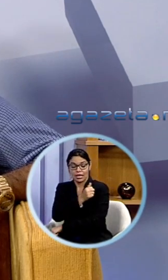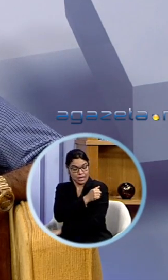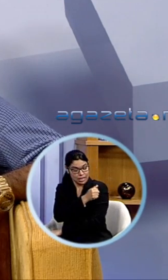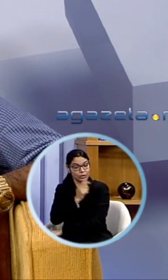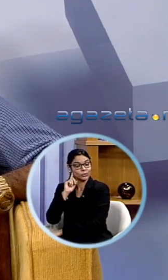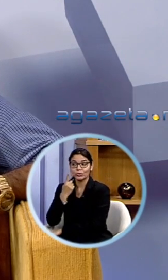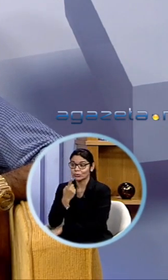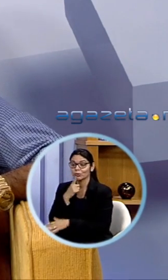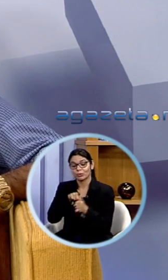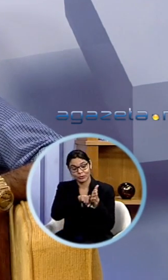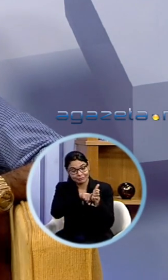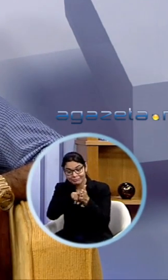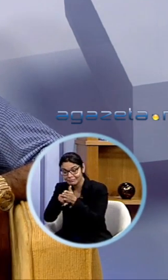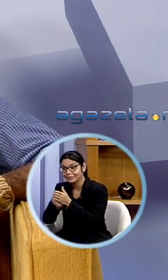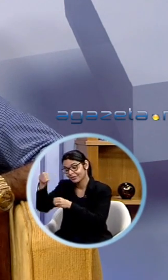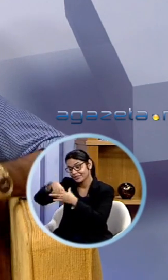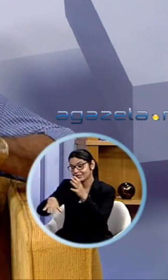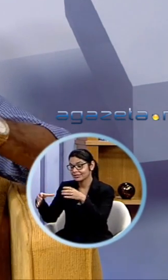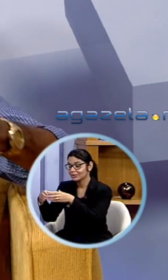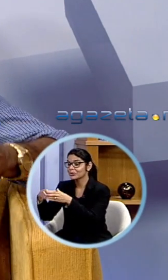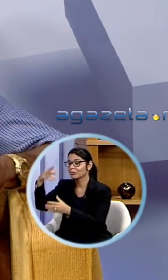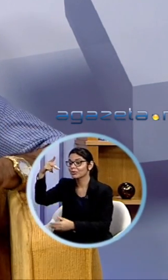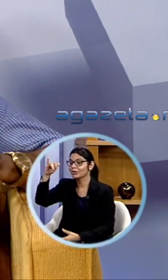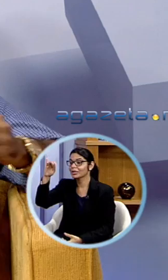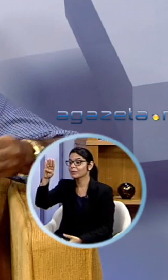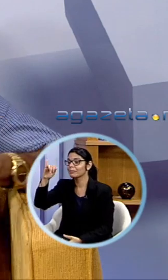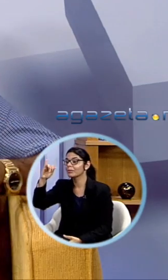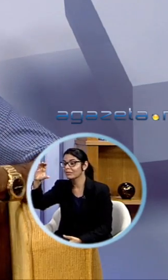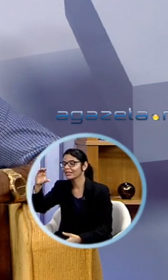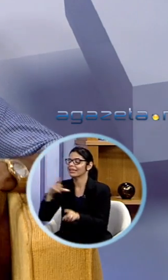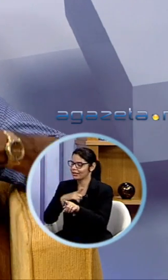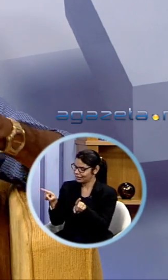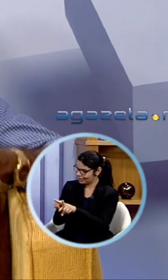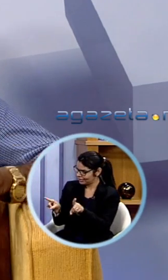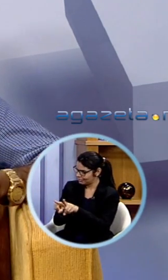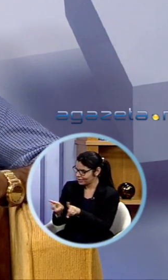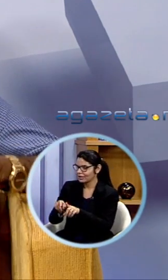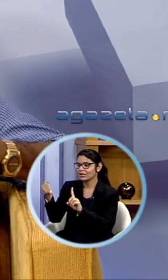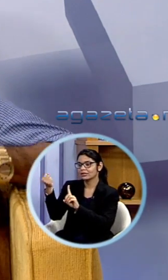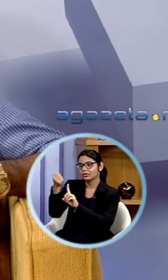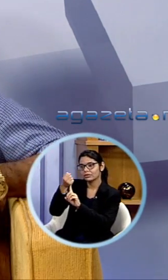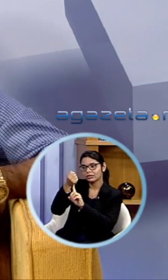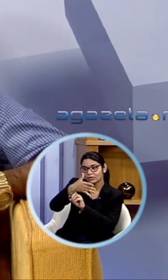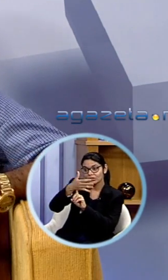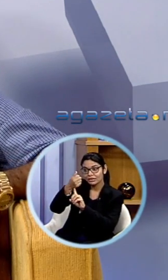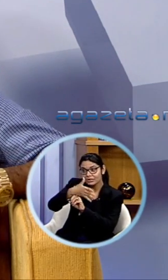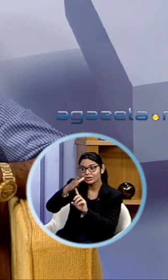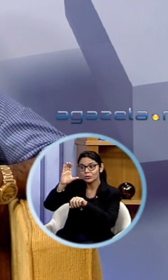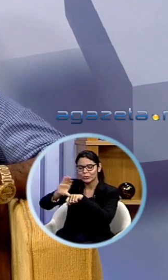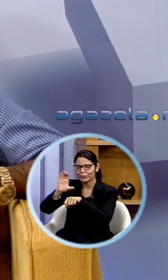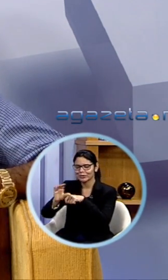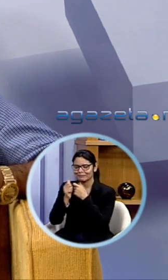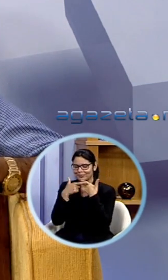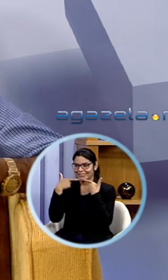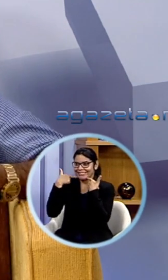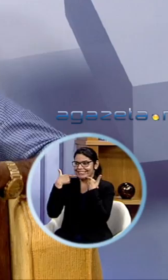dentro da instituição fazendo pesquisa de pibic de né de de iniciação científica de extensão e isso nos nos deixa muito muito